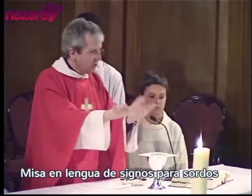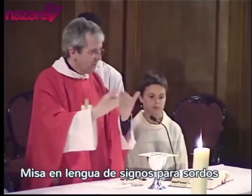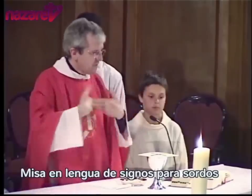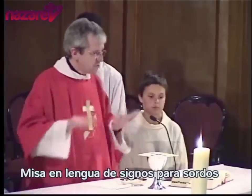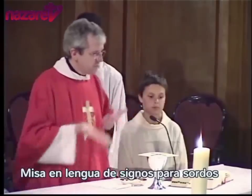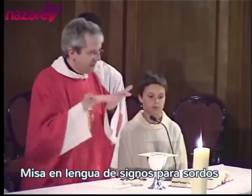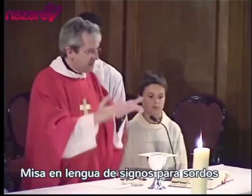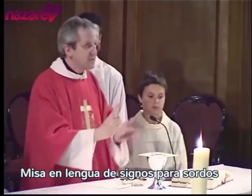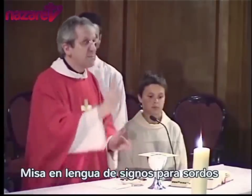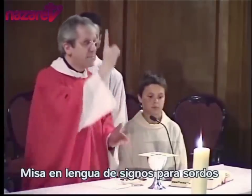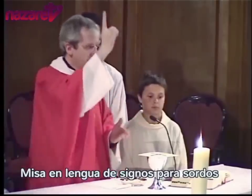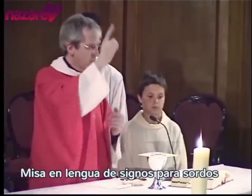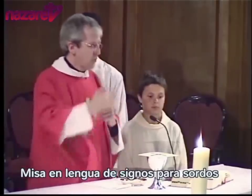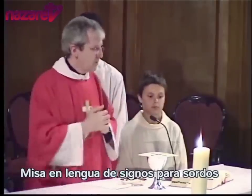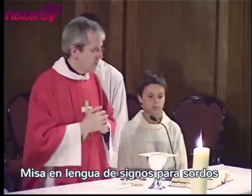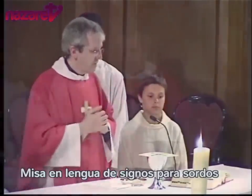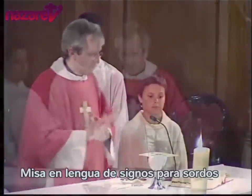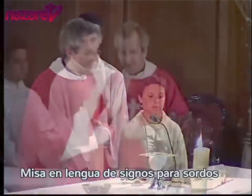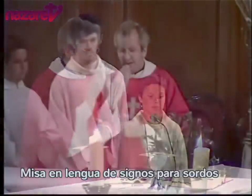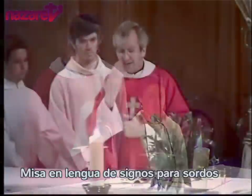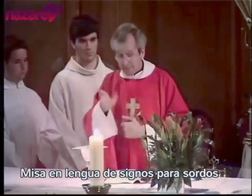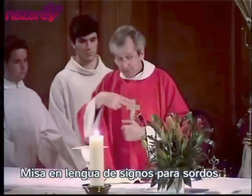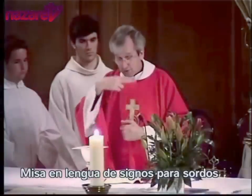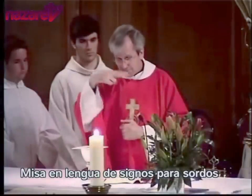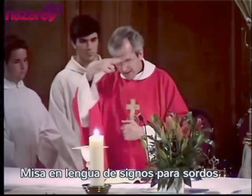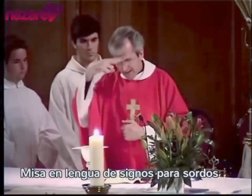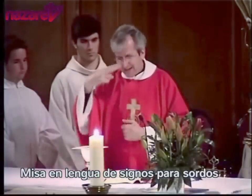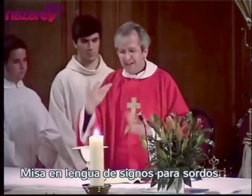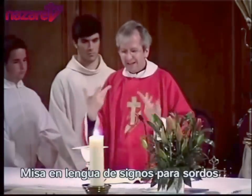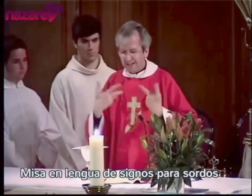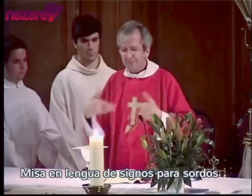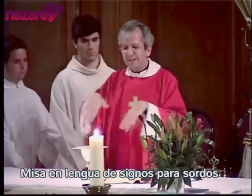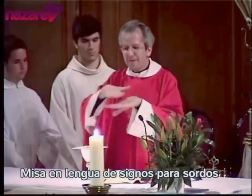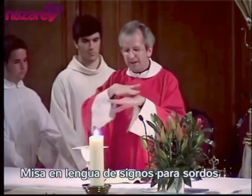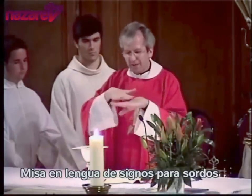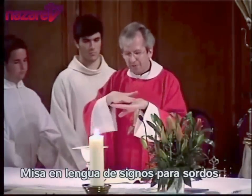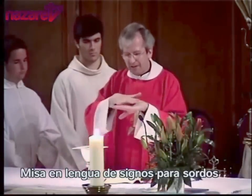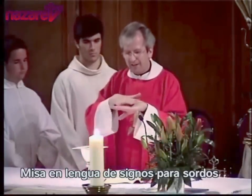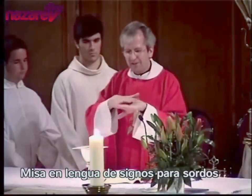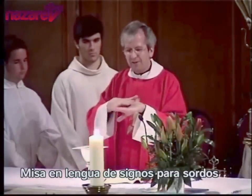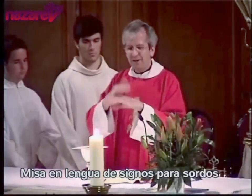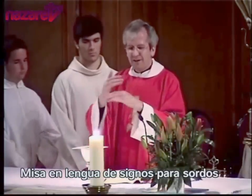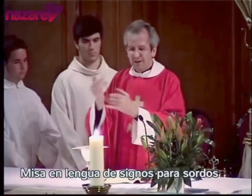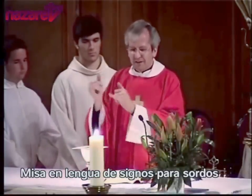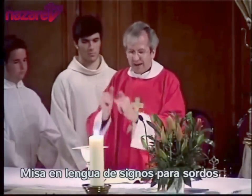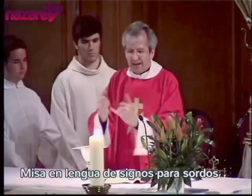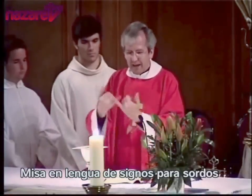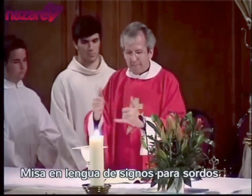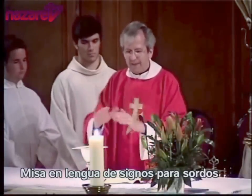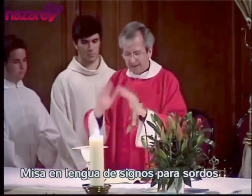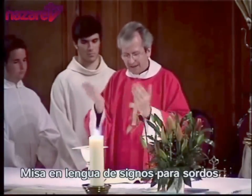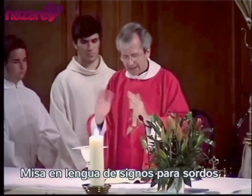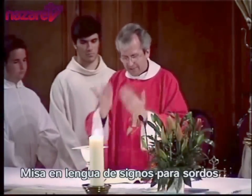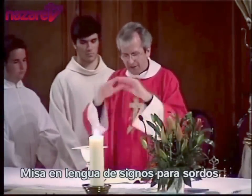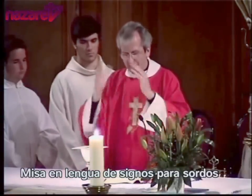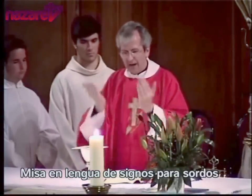intercesión confiamos obtener siempre tu ayuda. Te pedimos, Padre, que esta víctima de reconciliación traiga la